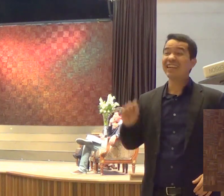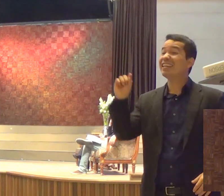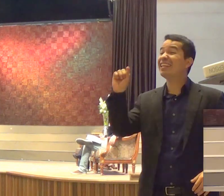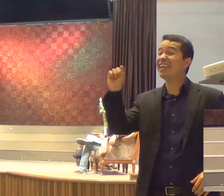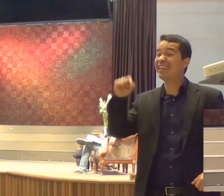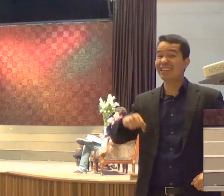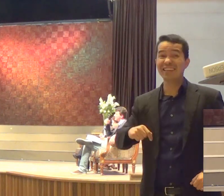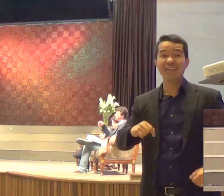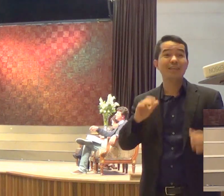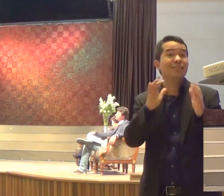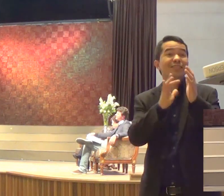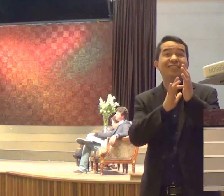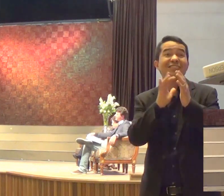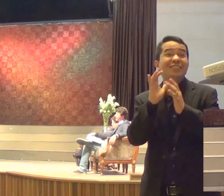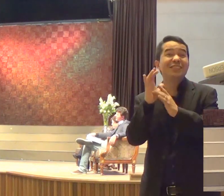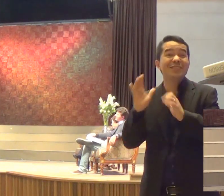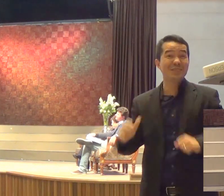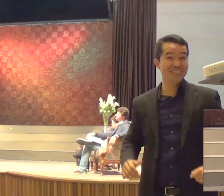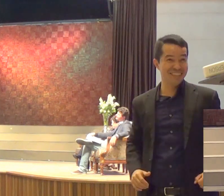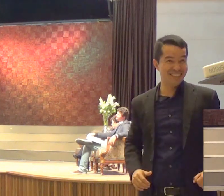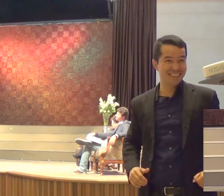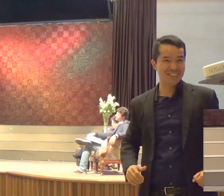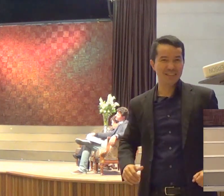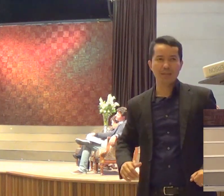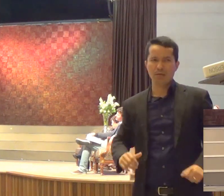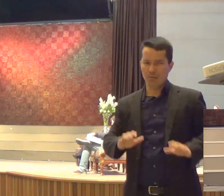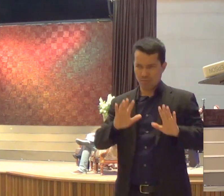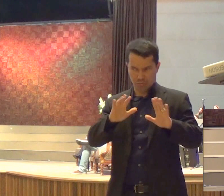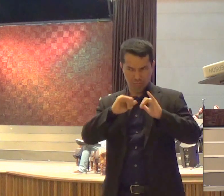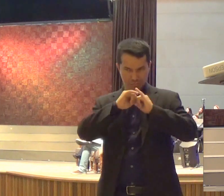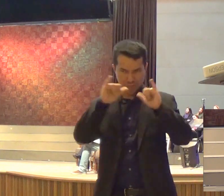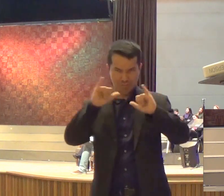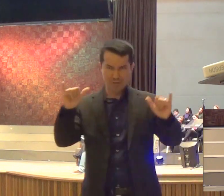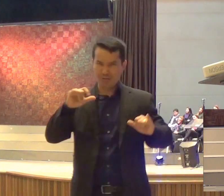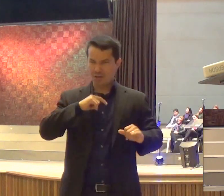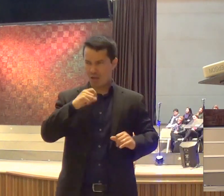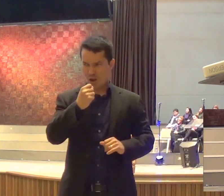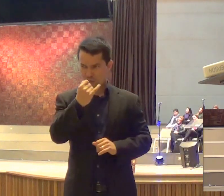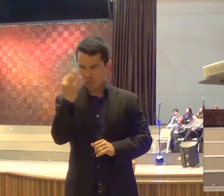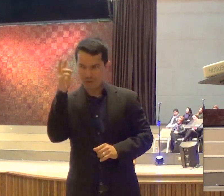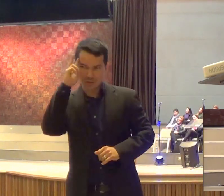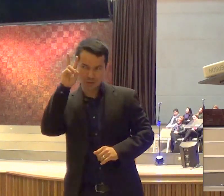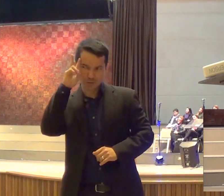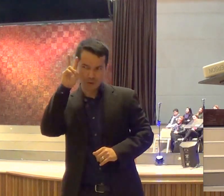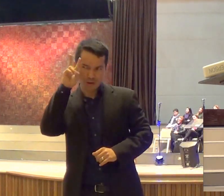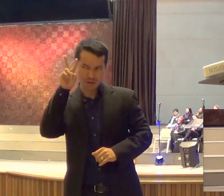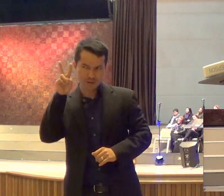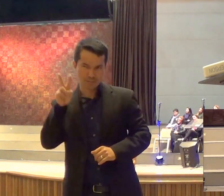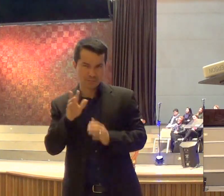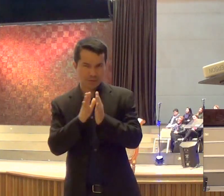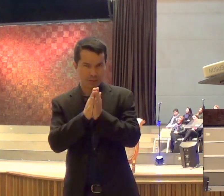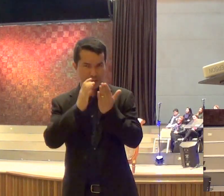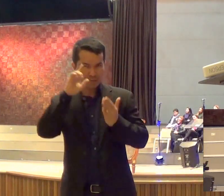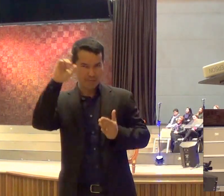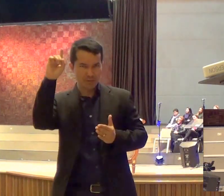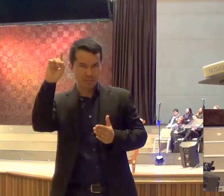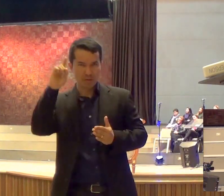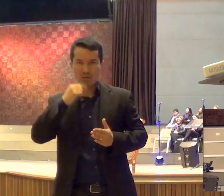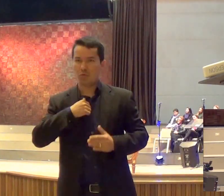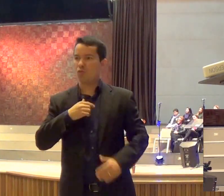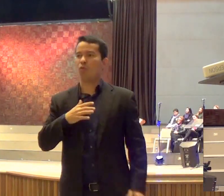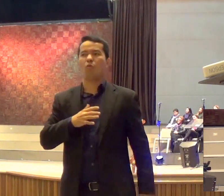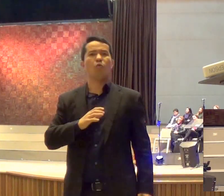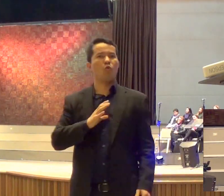cenas da Bíblia que eu não gostaria de vivenciar eu disse lá no acampamento anjo eu tenho convicção